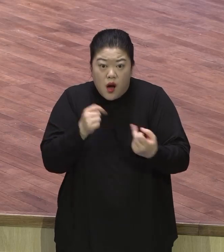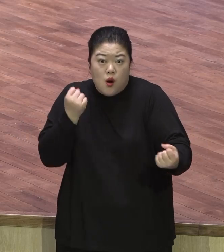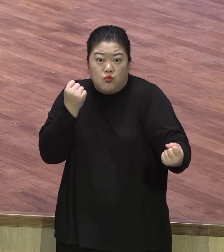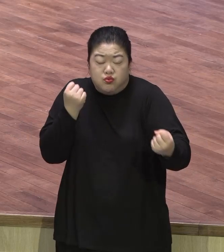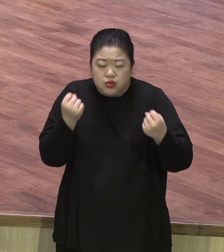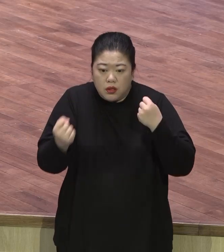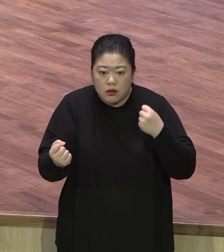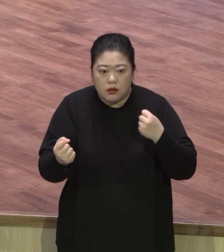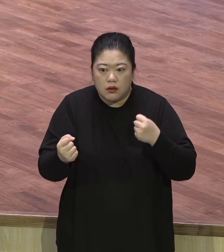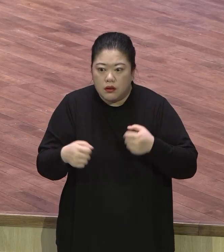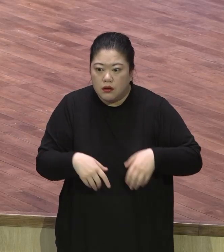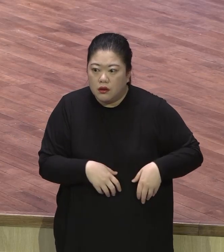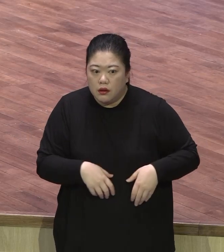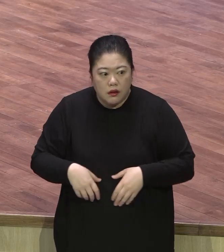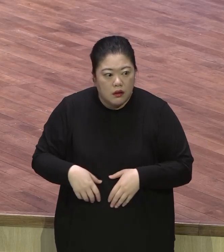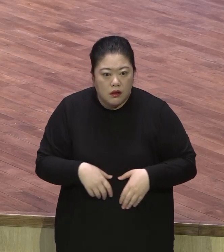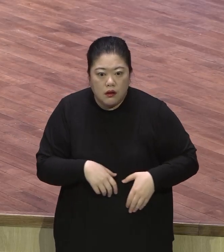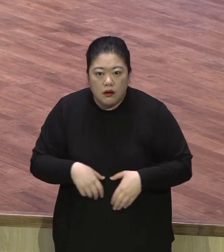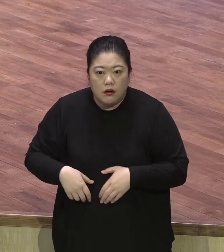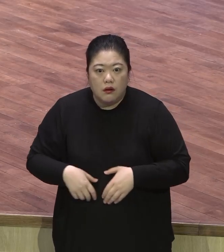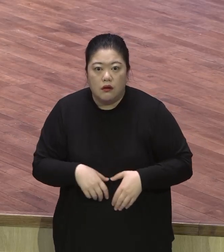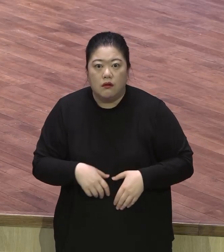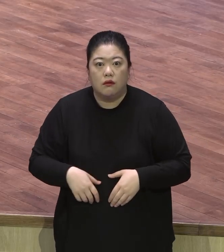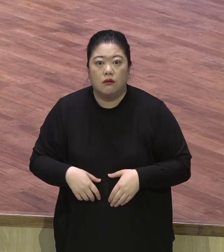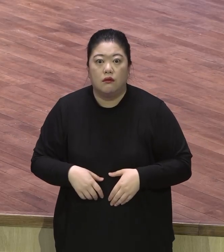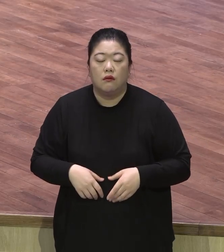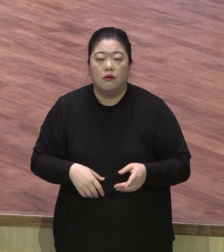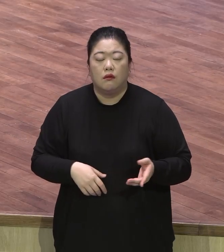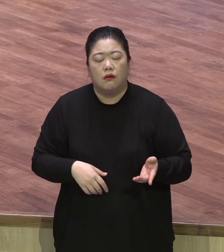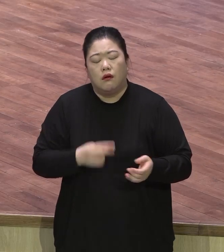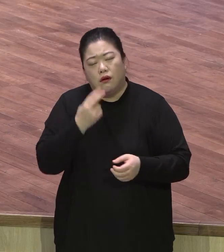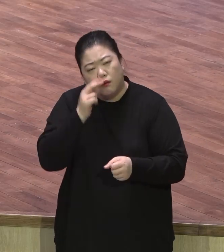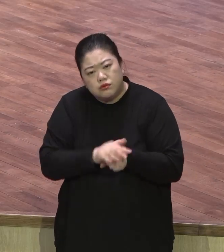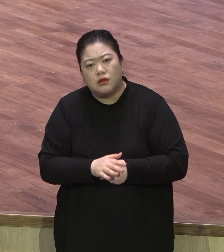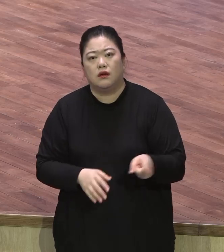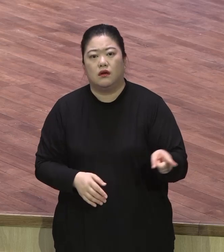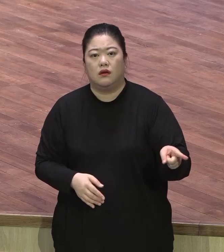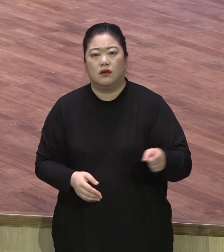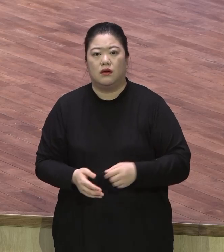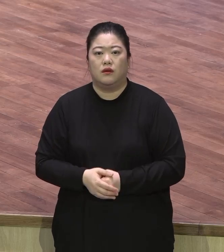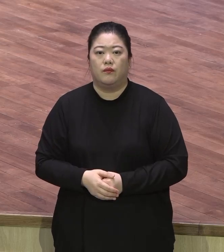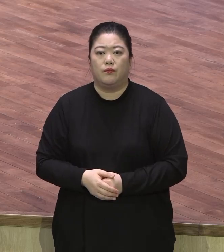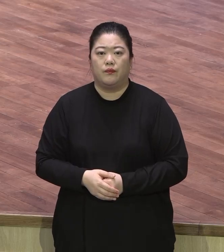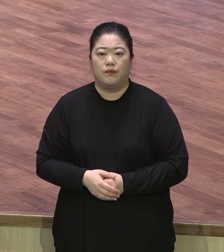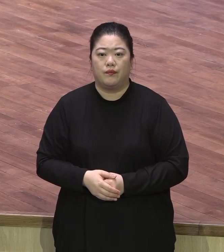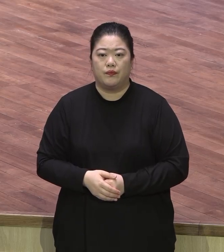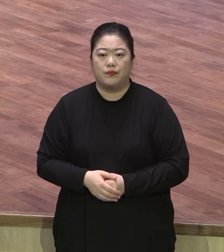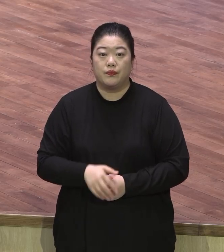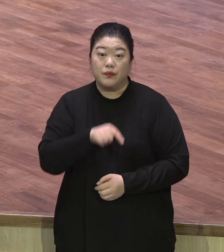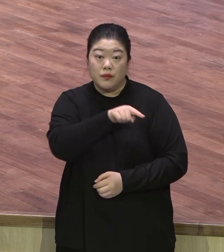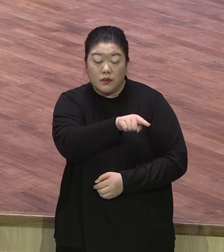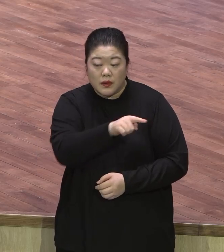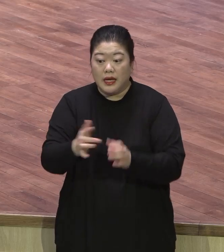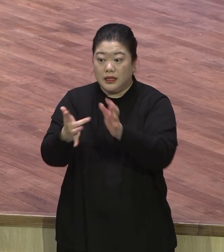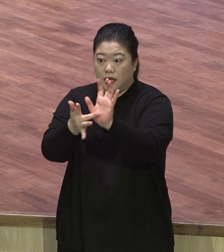교회가 2, 3, 7 나라 살릴 수 있는 언약을 잡았는데 이거를 그냥 붙들고 만